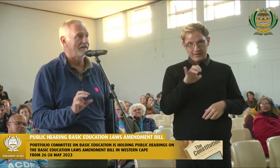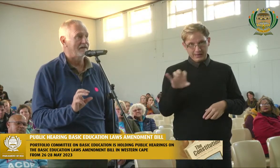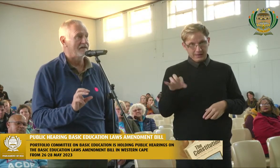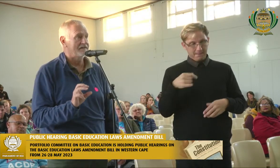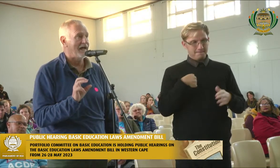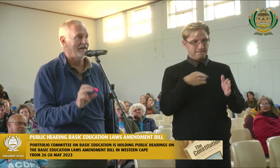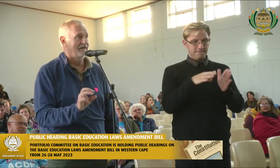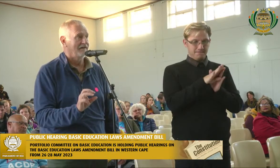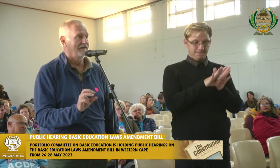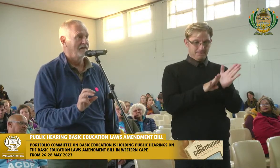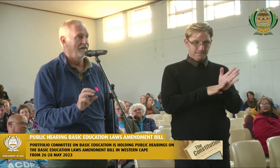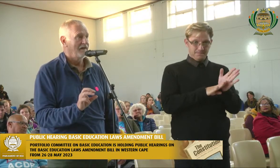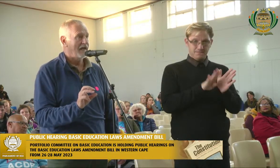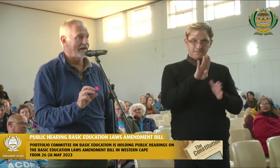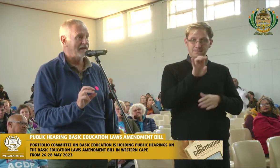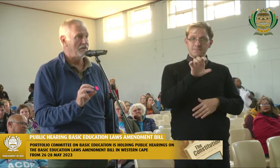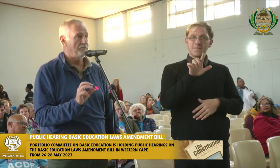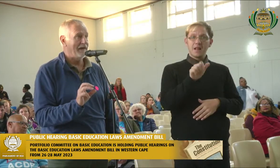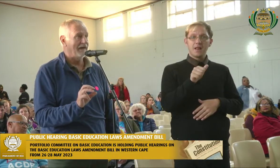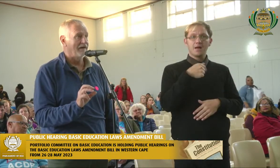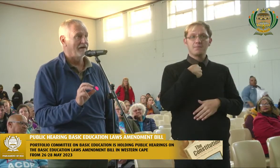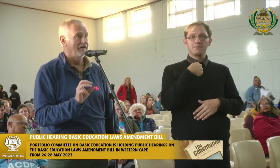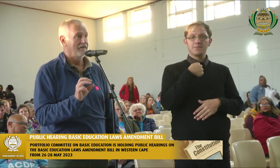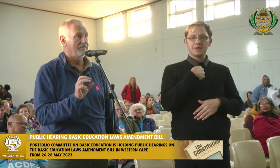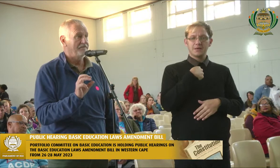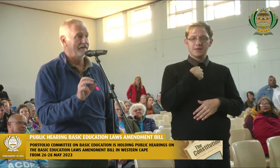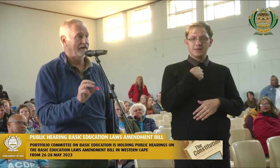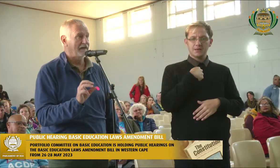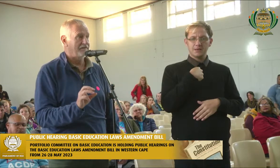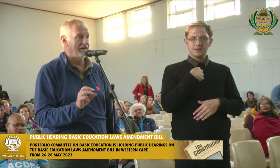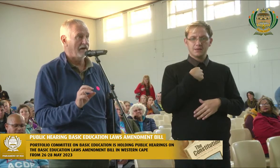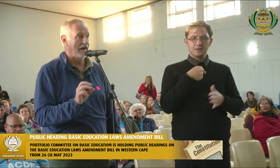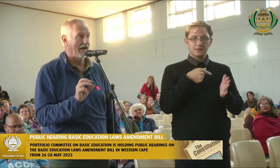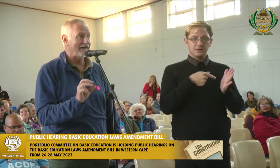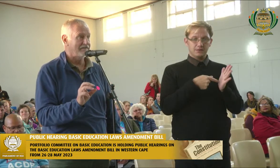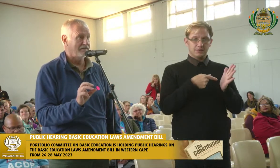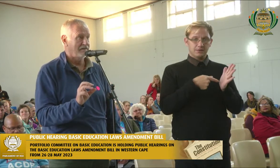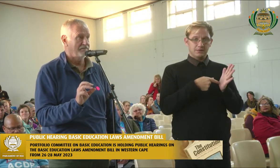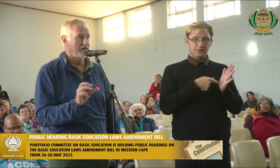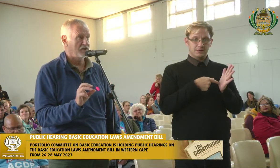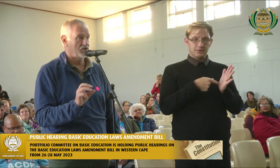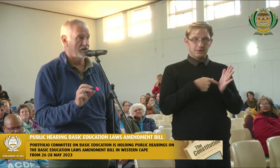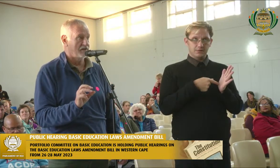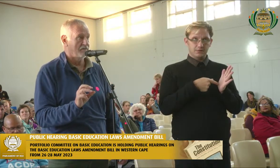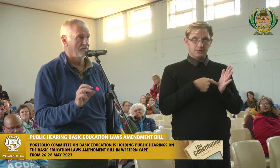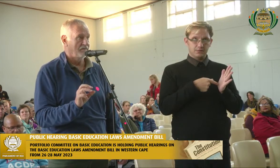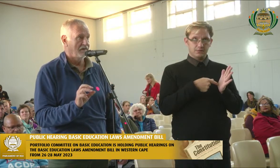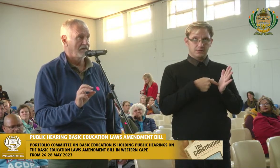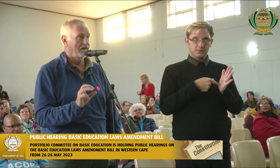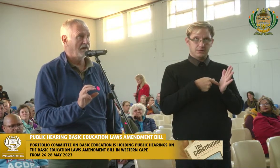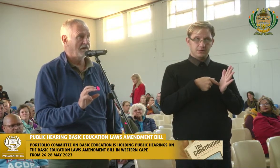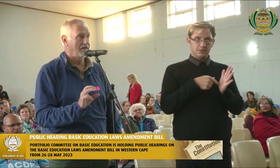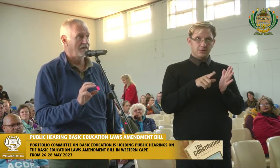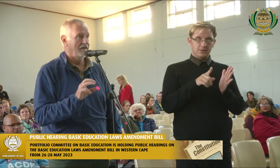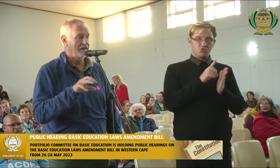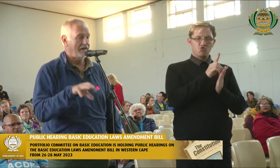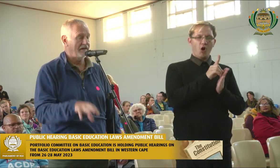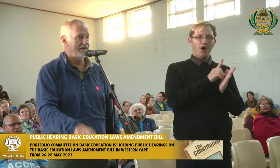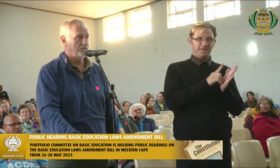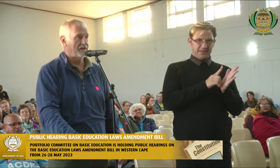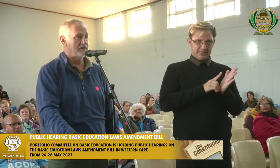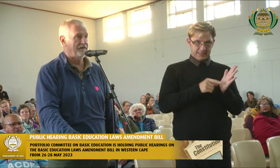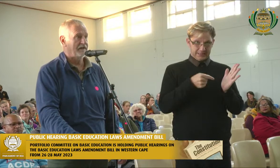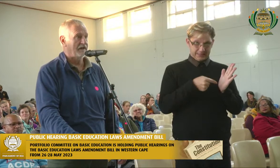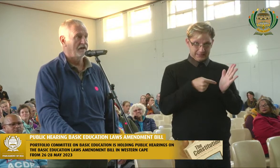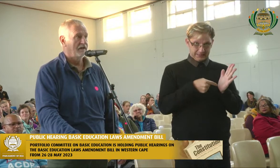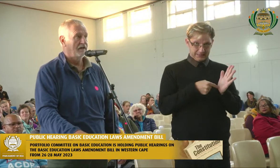wet beter as ek. Ek het die Bella wetgewing light version in